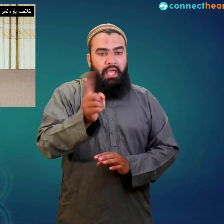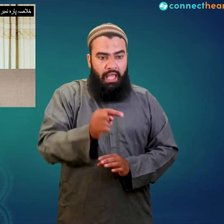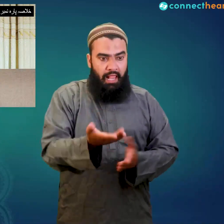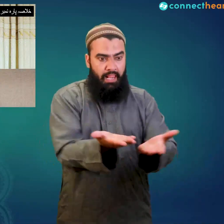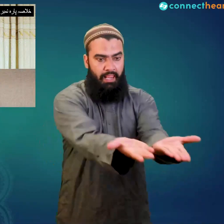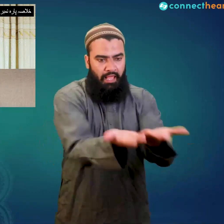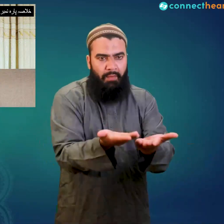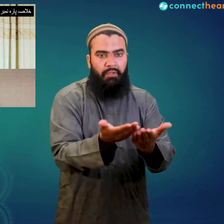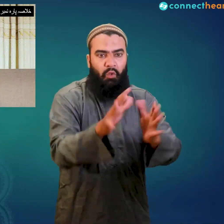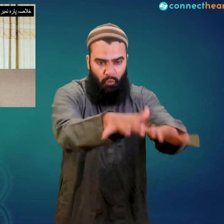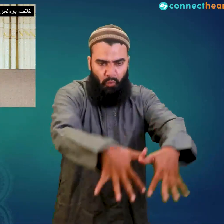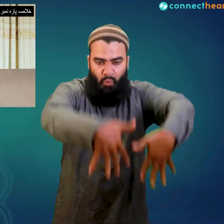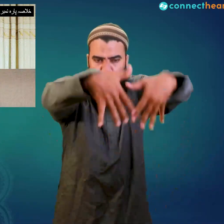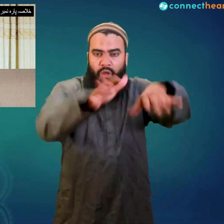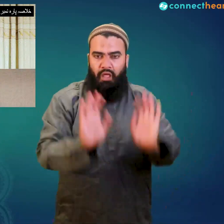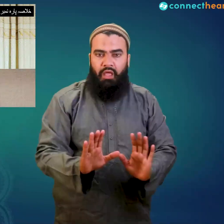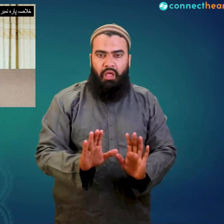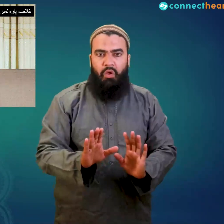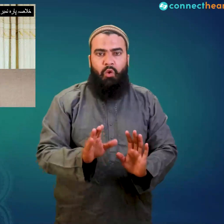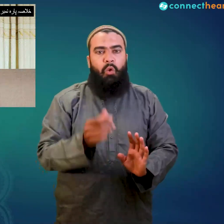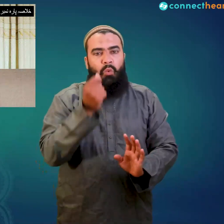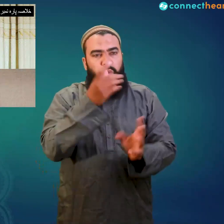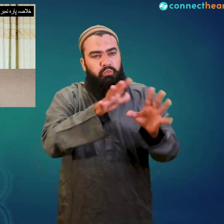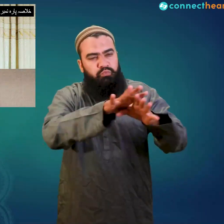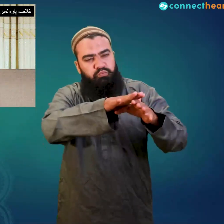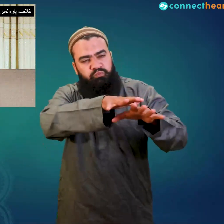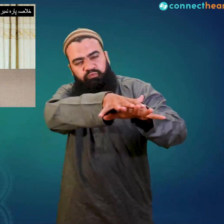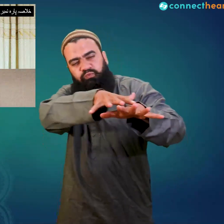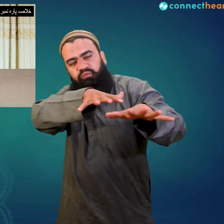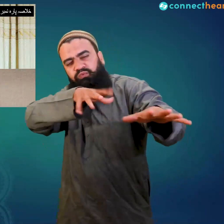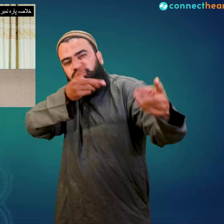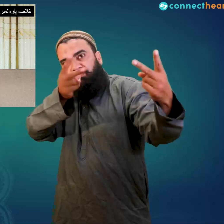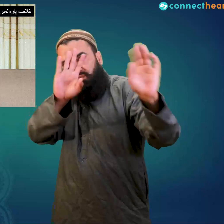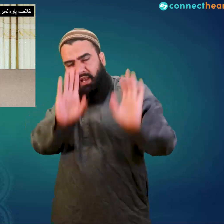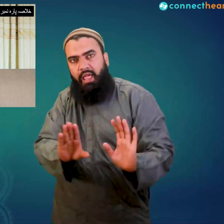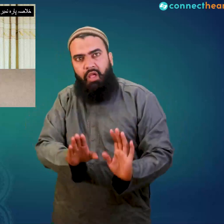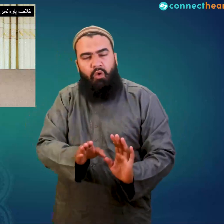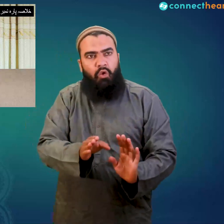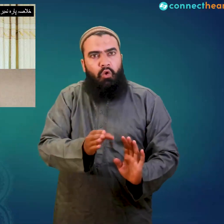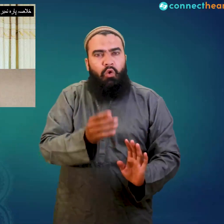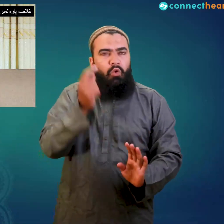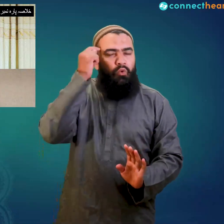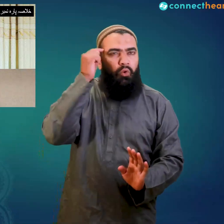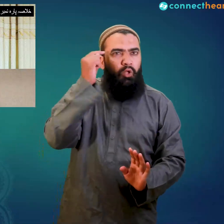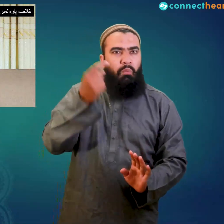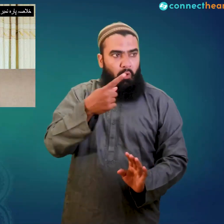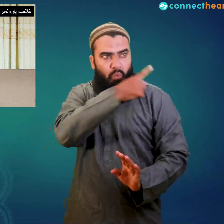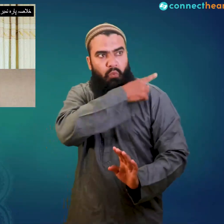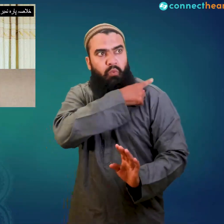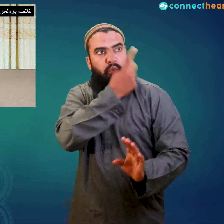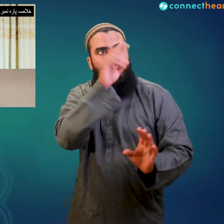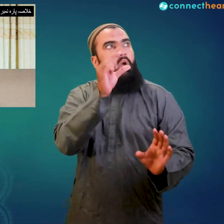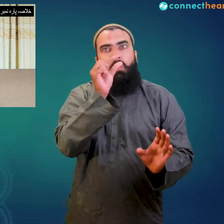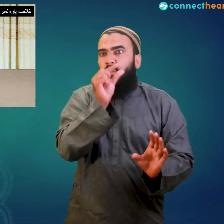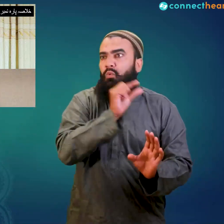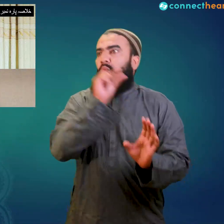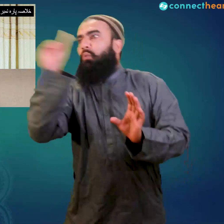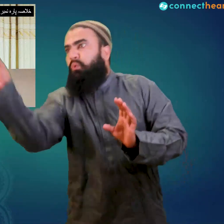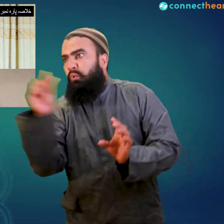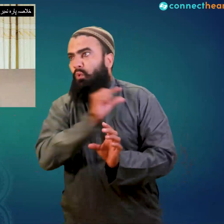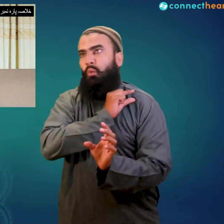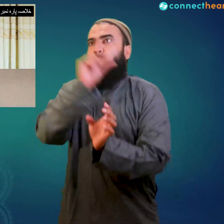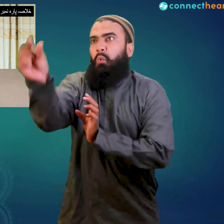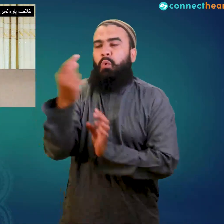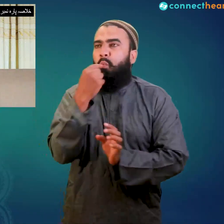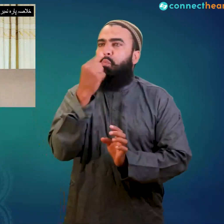کوئی کسی کا بار اور بوجھ اور خطا نہیں اٹھائے گا۔ گناہ کی دعوت دنیا